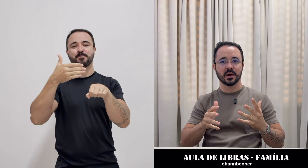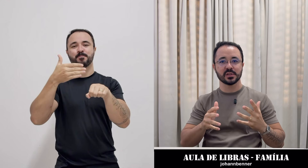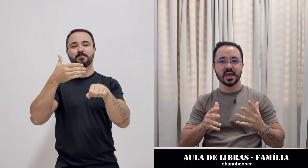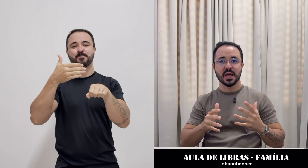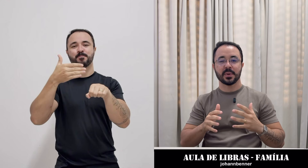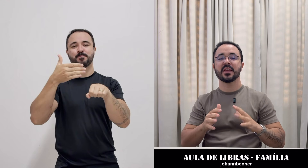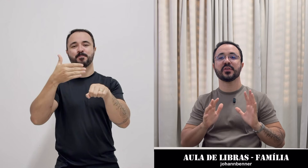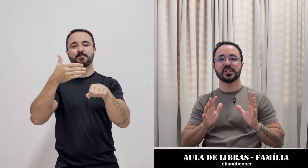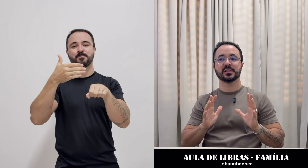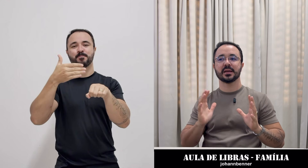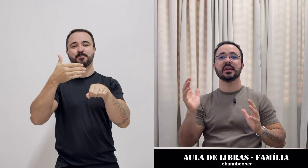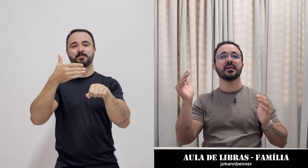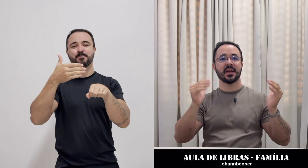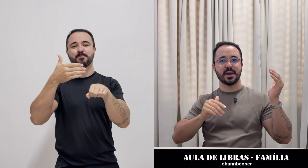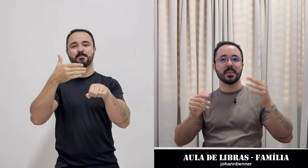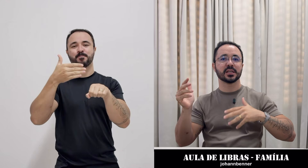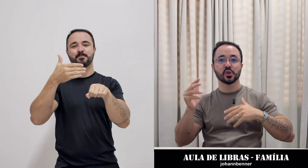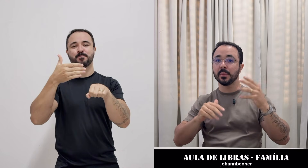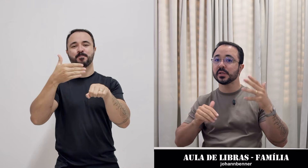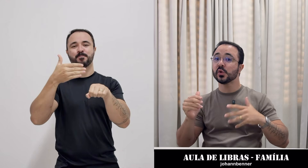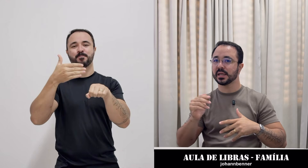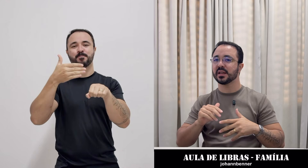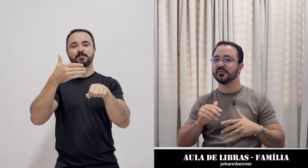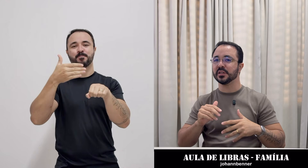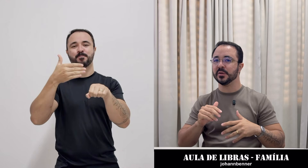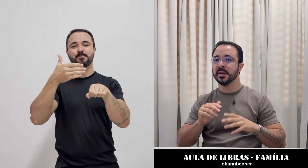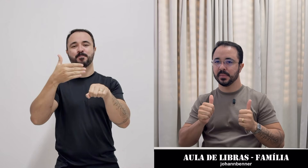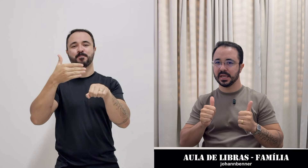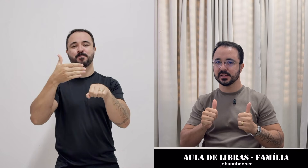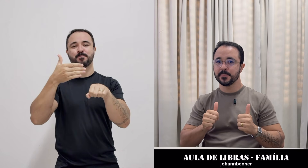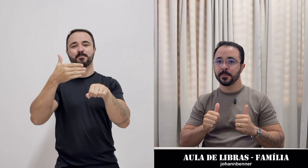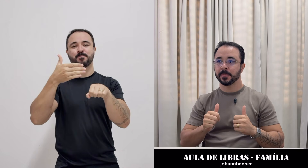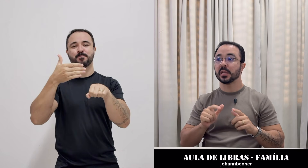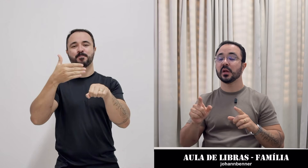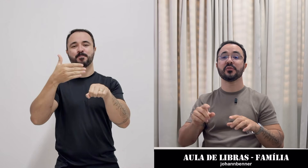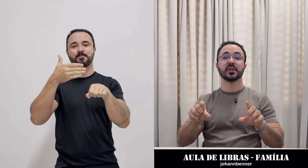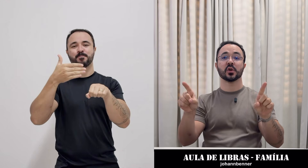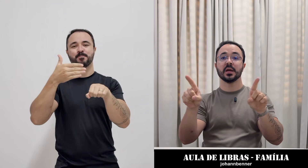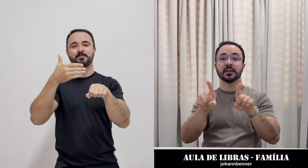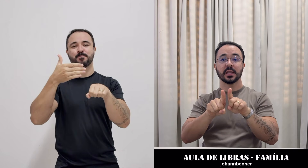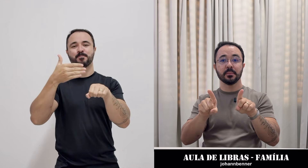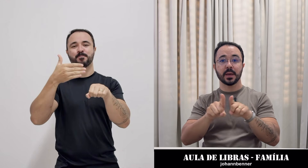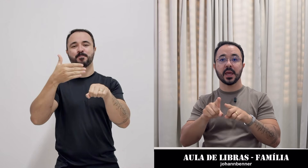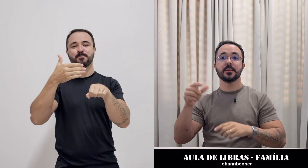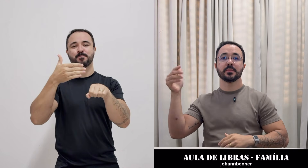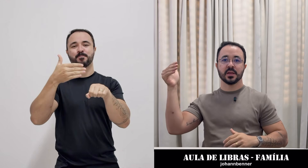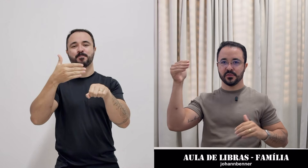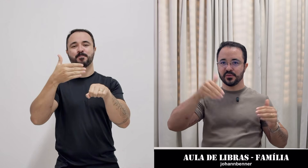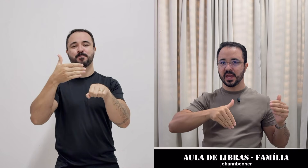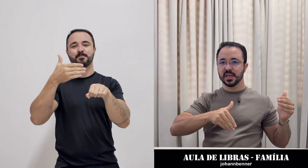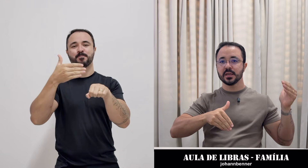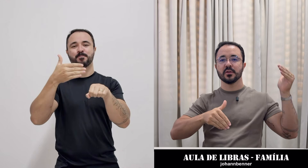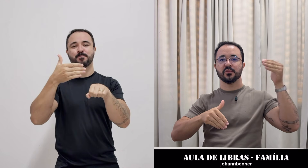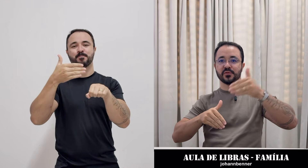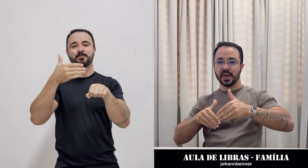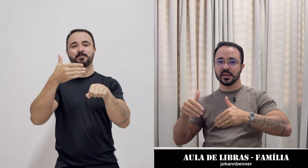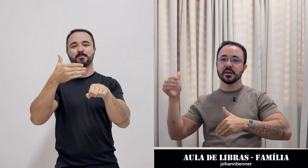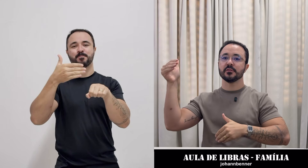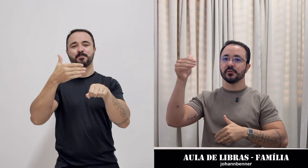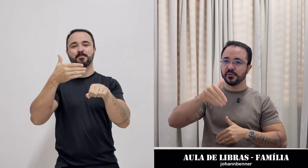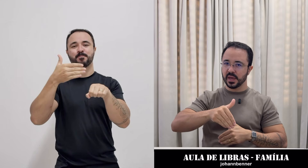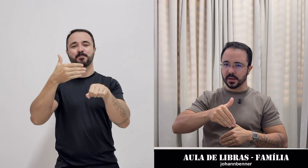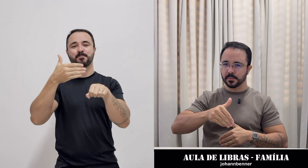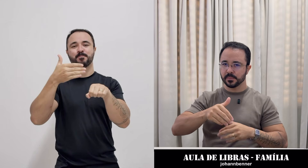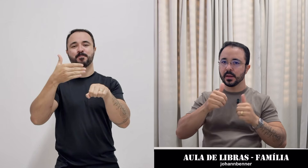as duas mãos para enfatizar que é mais de uma pessoa que está vindo, beleza? Então ele fez, ó, também vem,